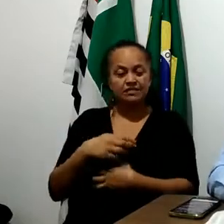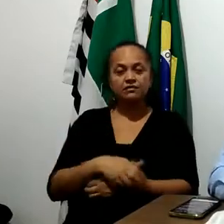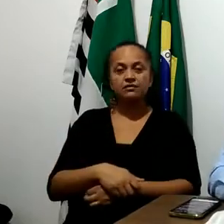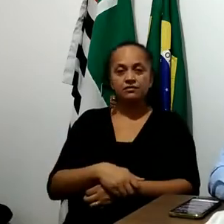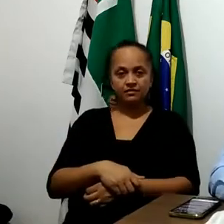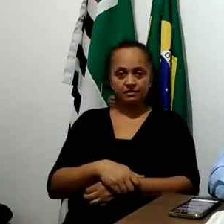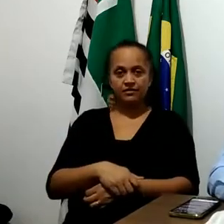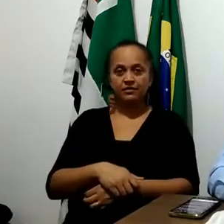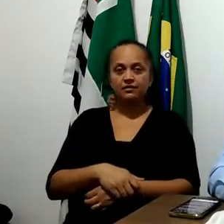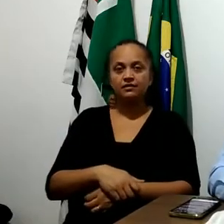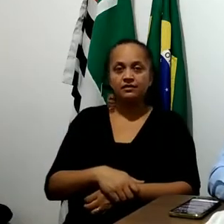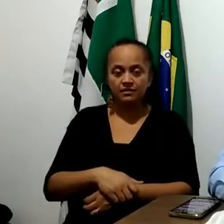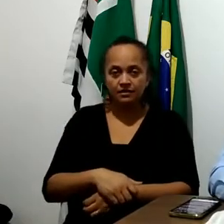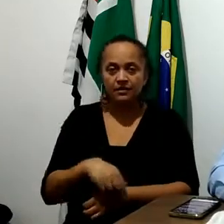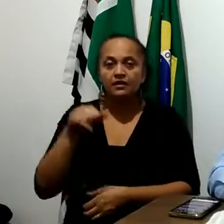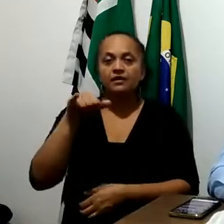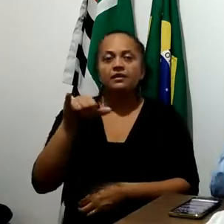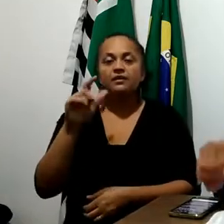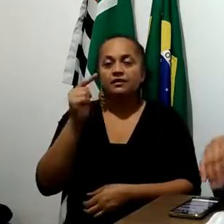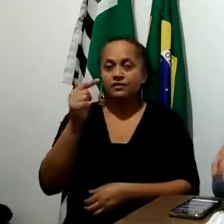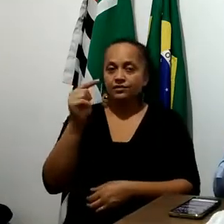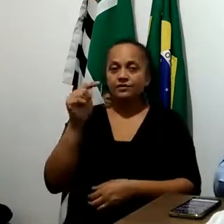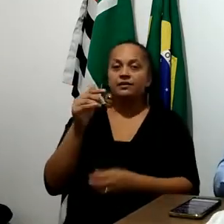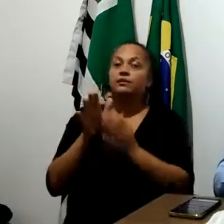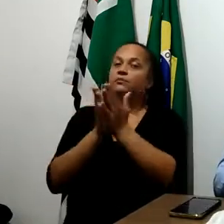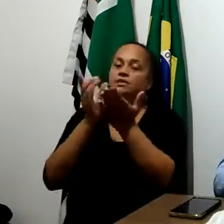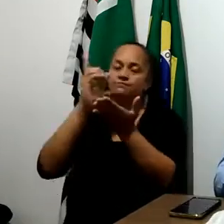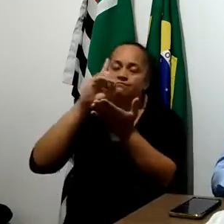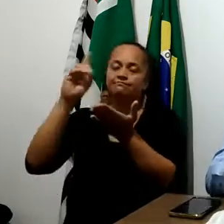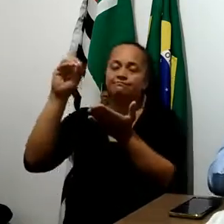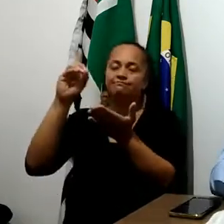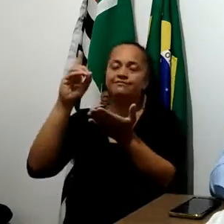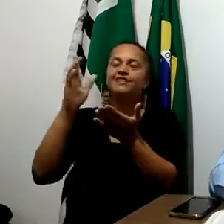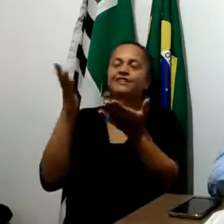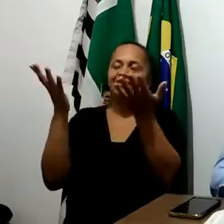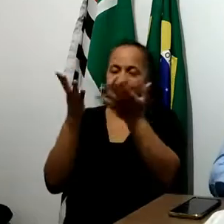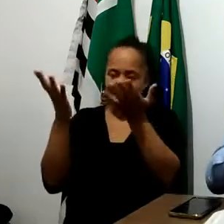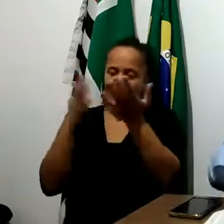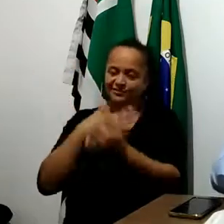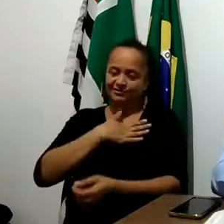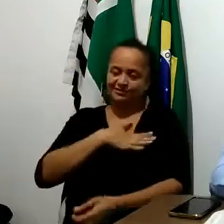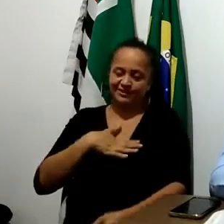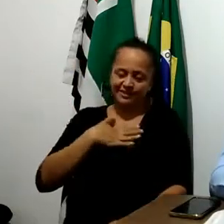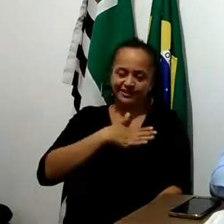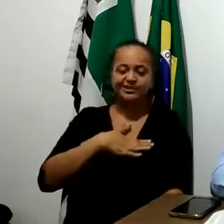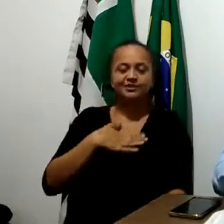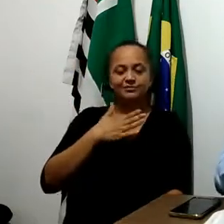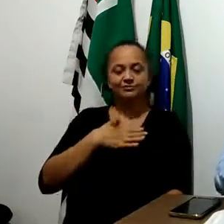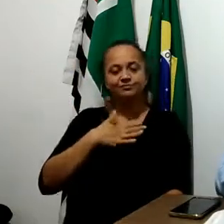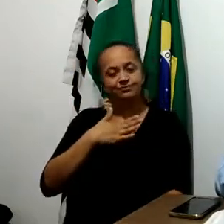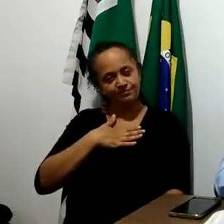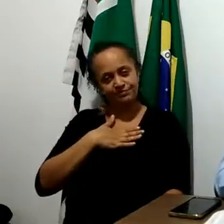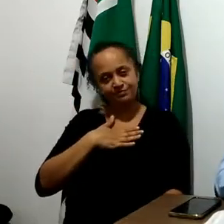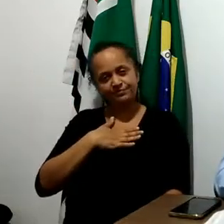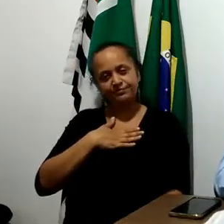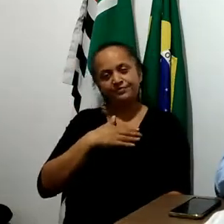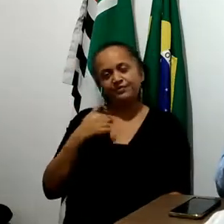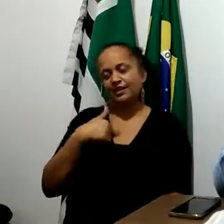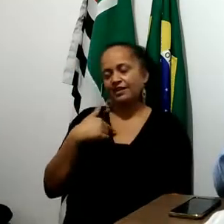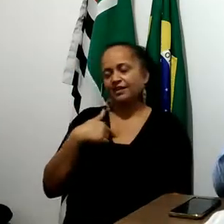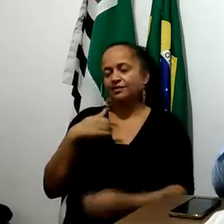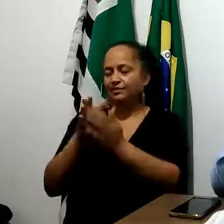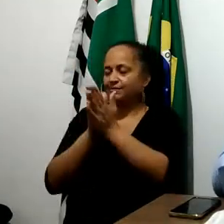sido o prazer, o meu prazer, está dizendo aqui, eu estar buscando, eu estar me firmando